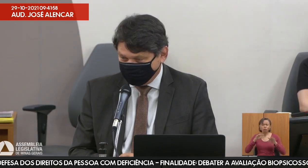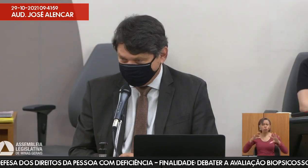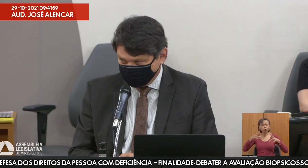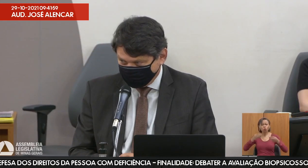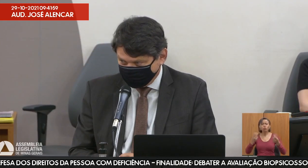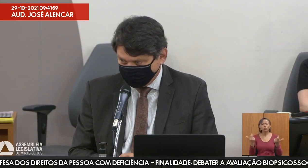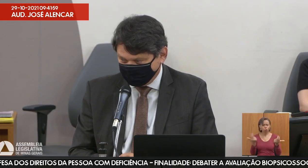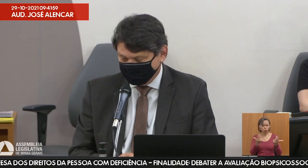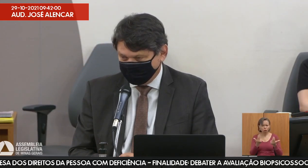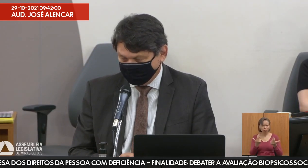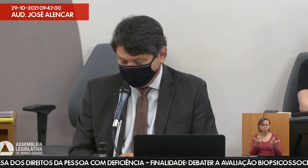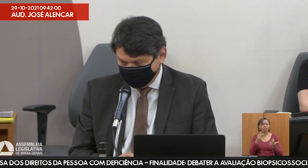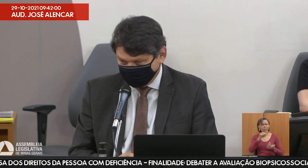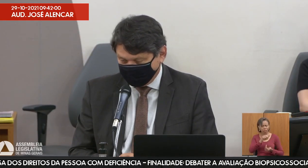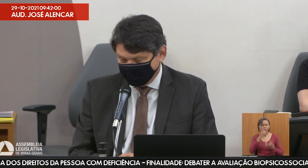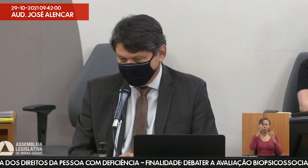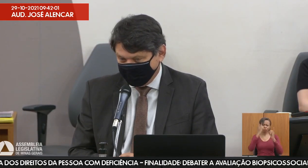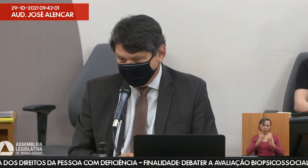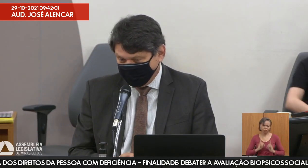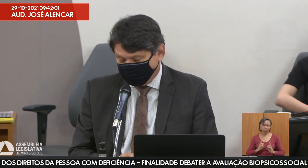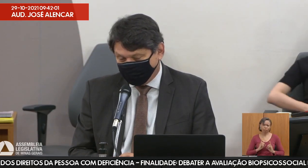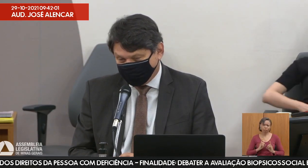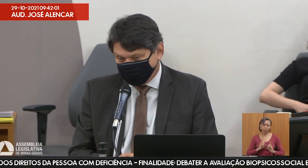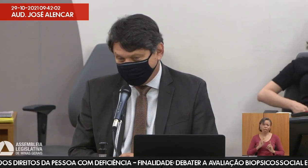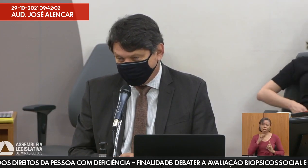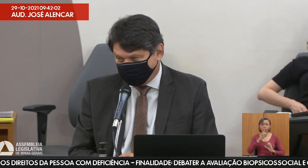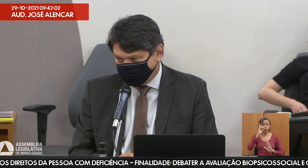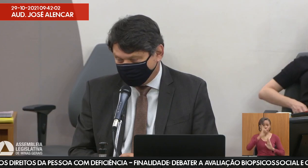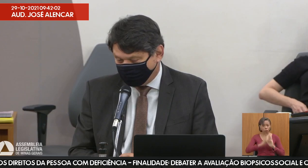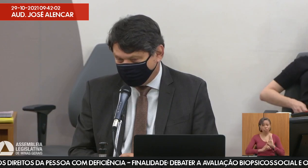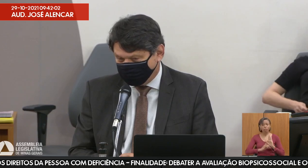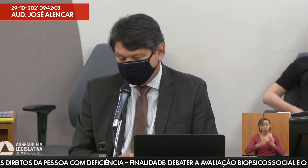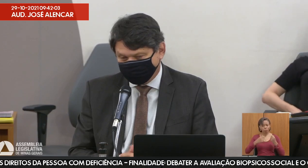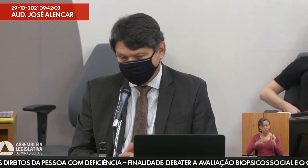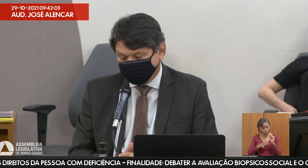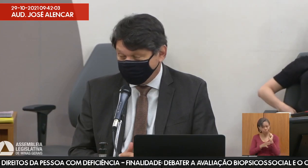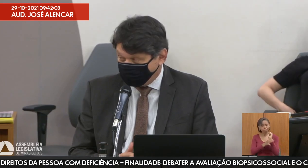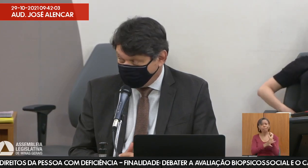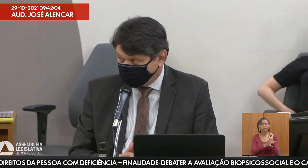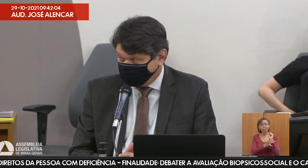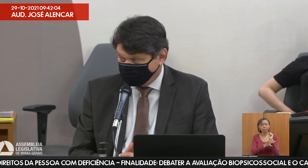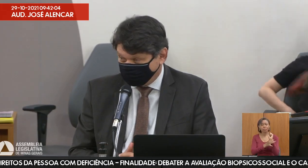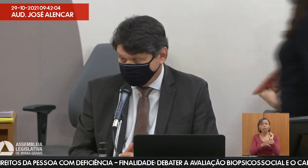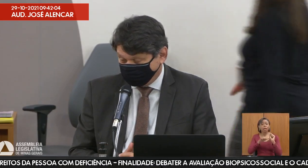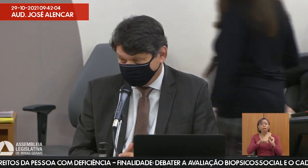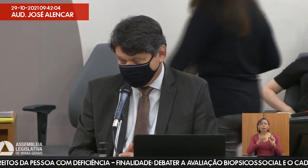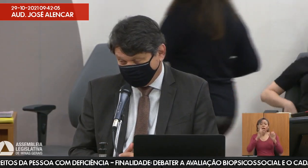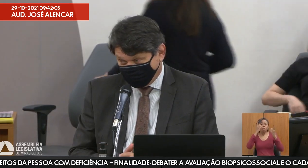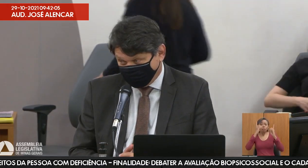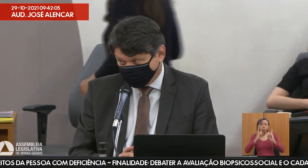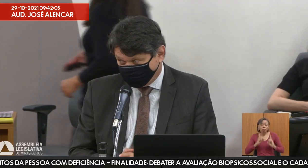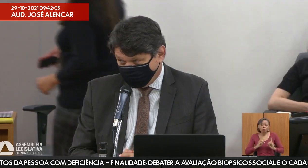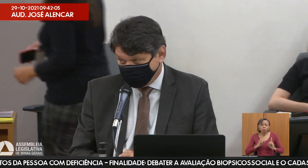deles, né? E por uma série de questões, eles ficam, às vezes,